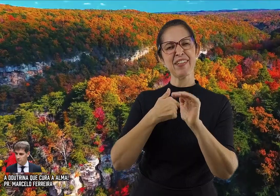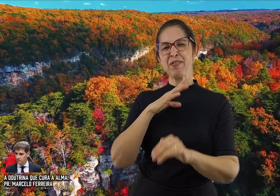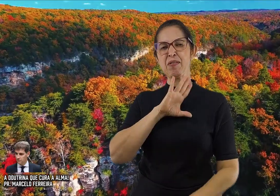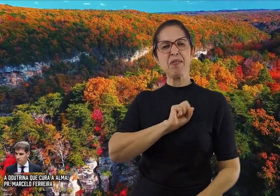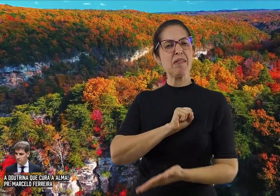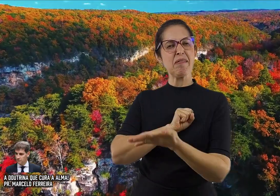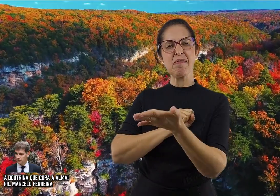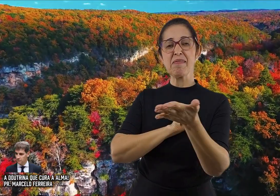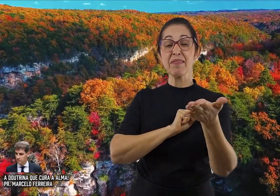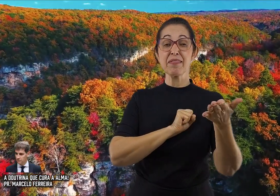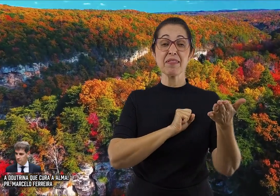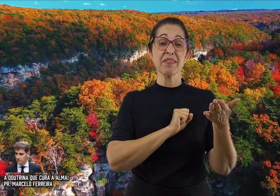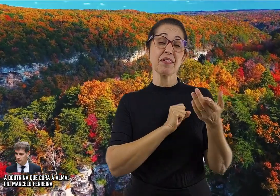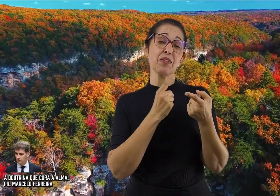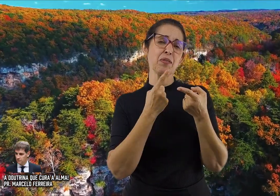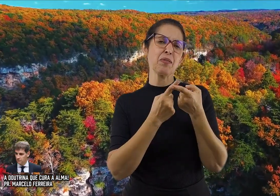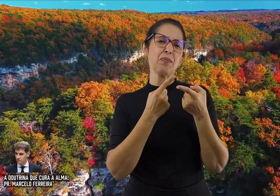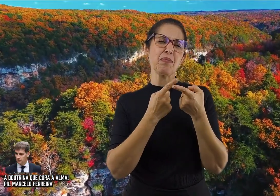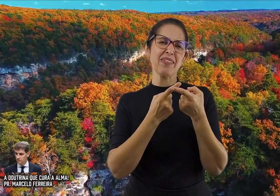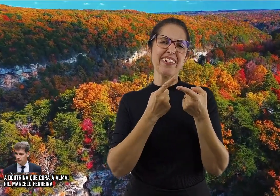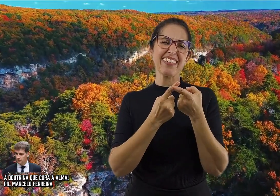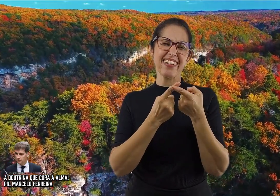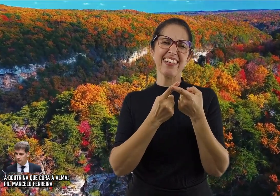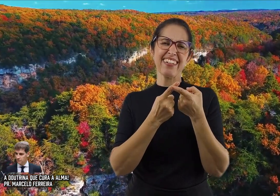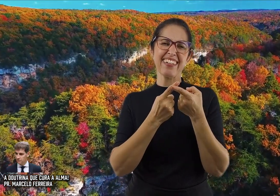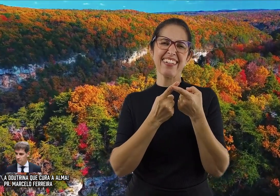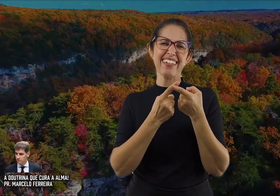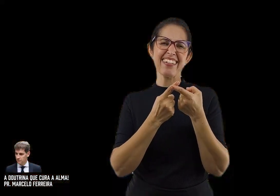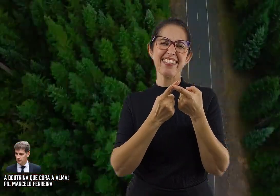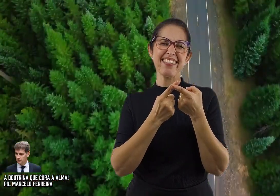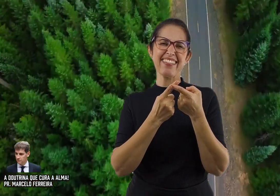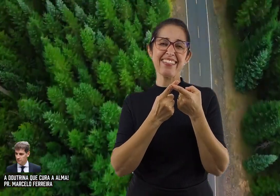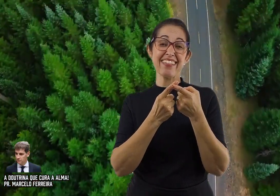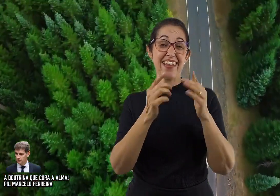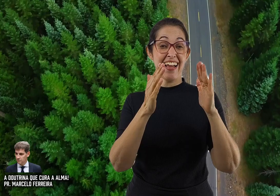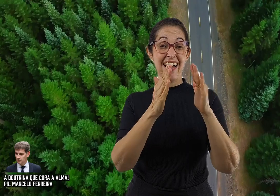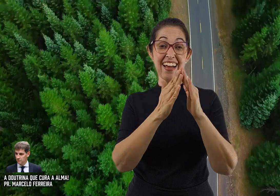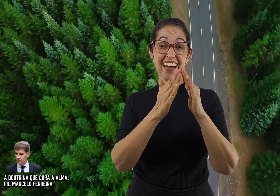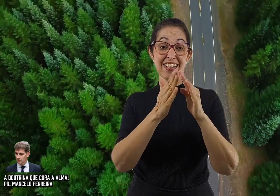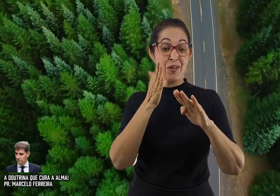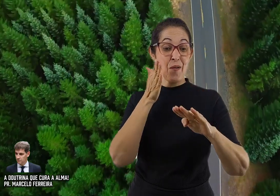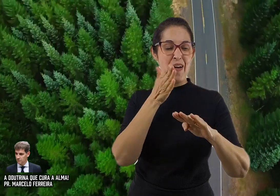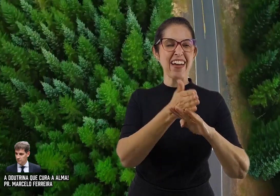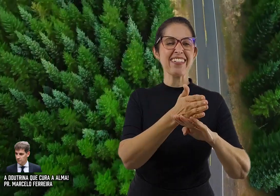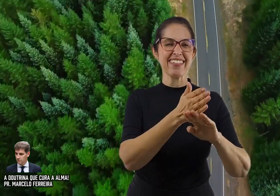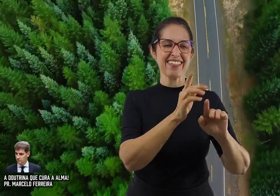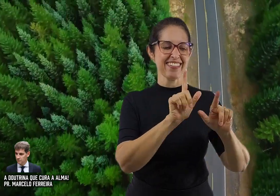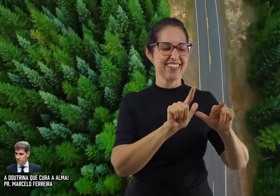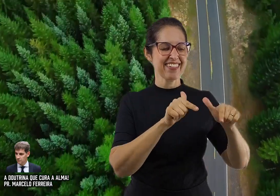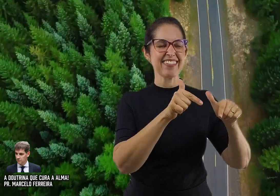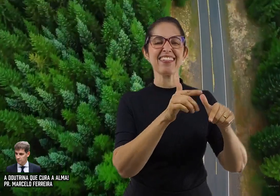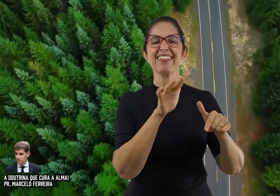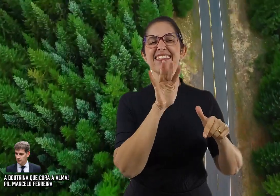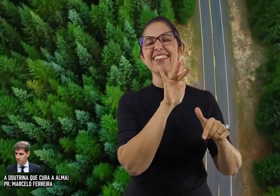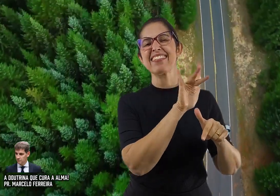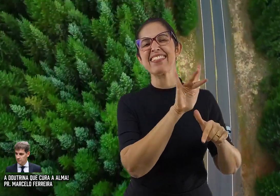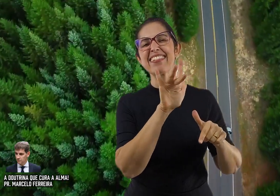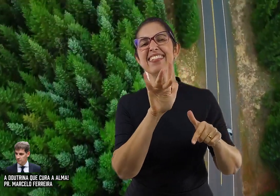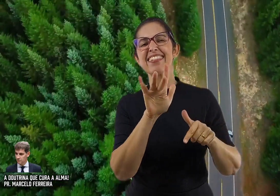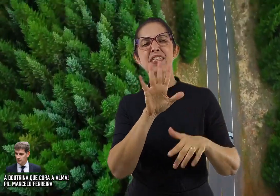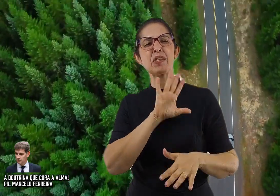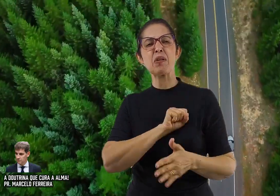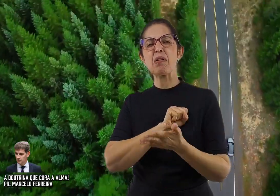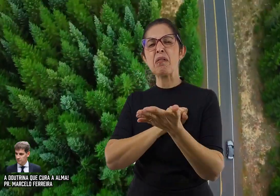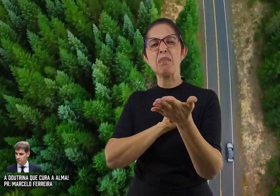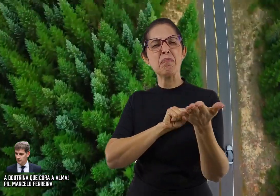ama, porque tenho entrado nos vossos lares e tenho operado por